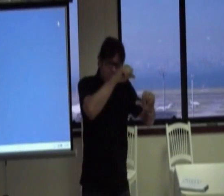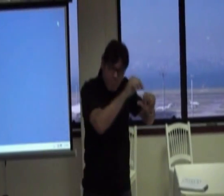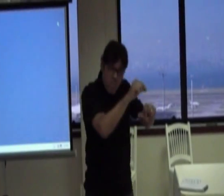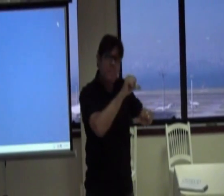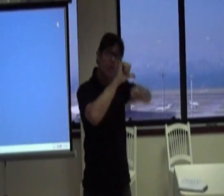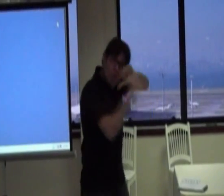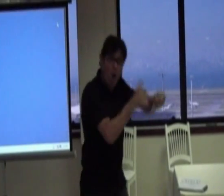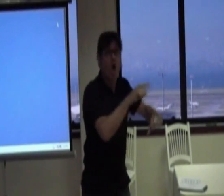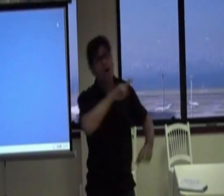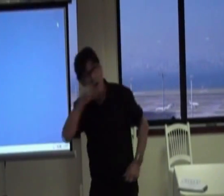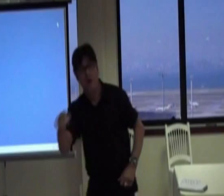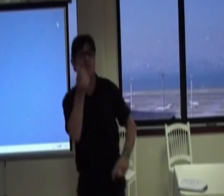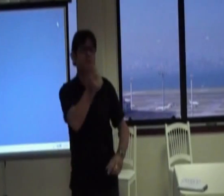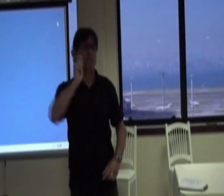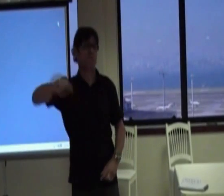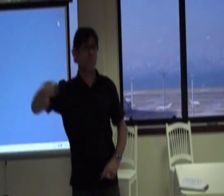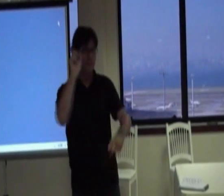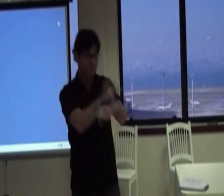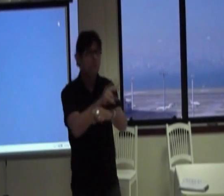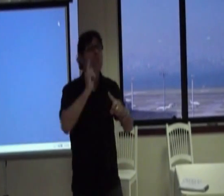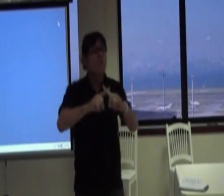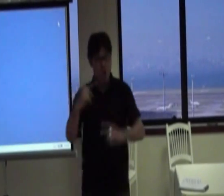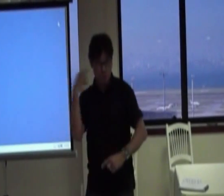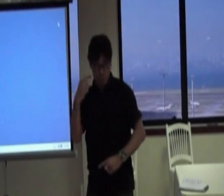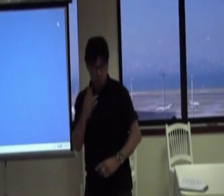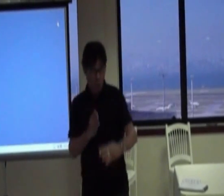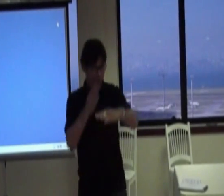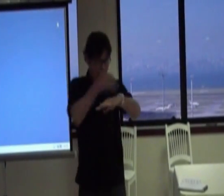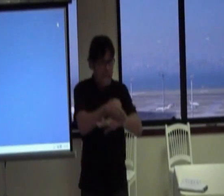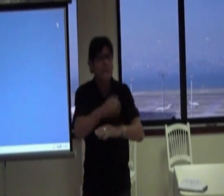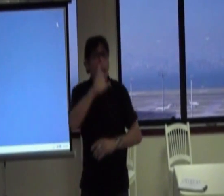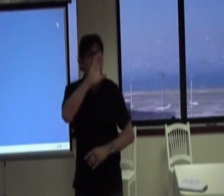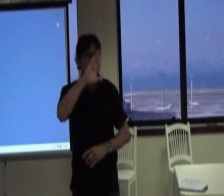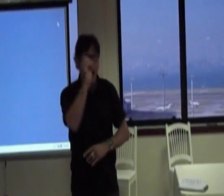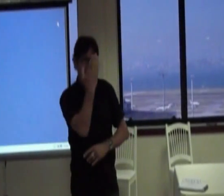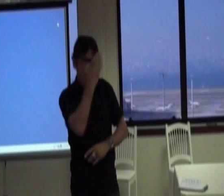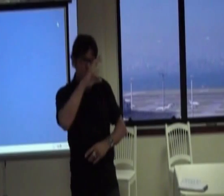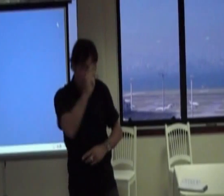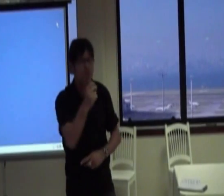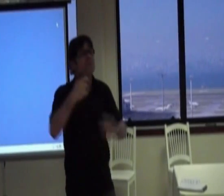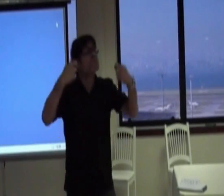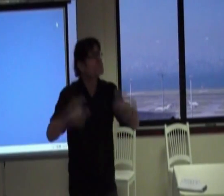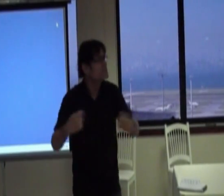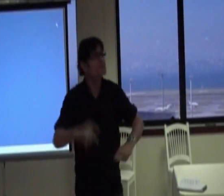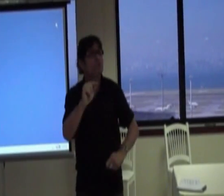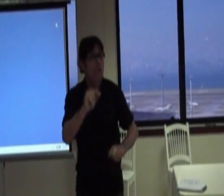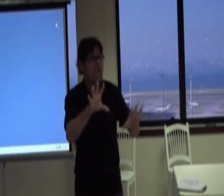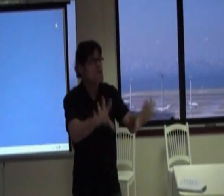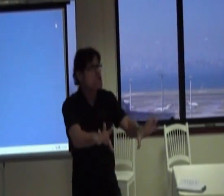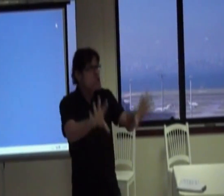17 anos é que essa criança vai começar a ter essa especialização, essa educação. mas é preciso que a partir de 6 meses de idade ela já